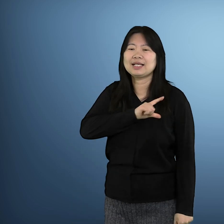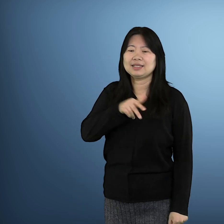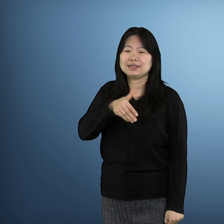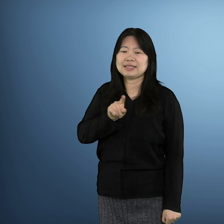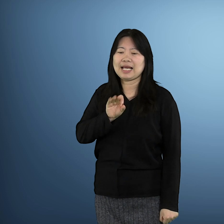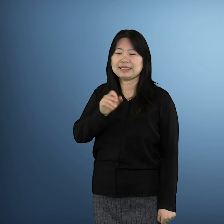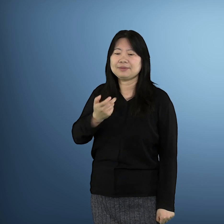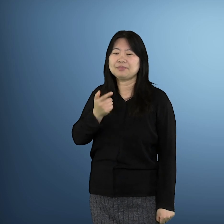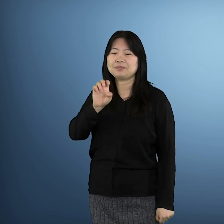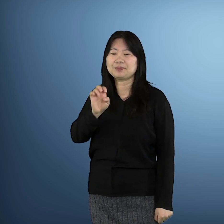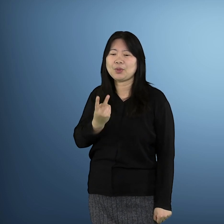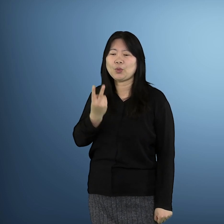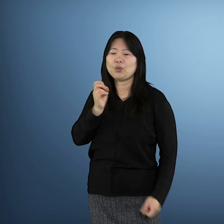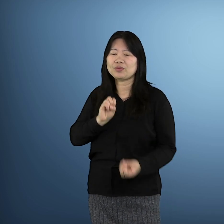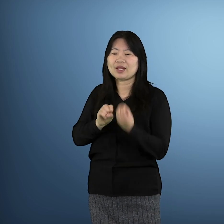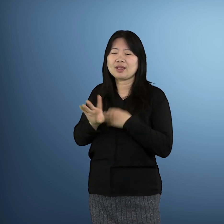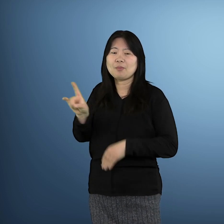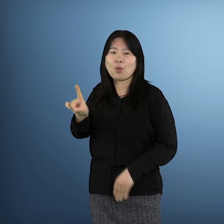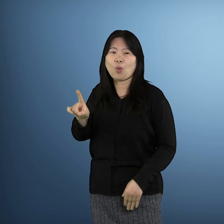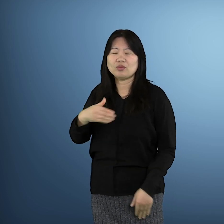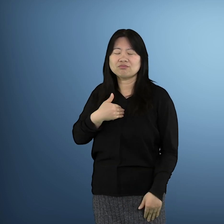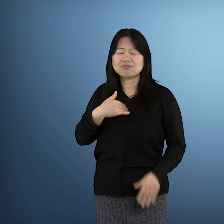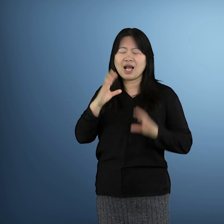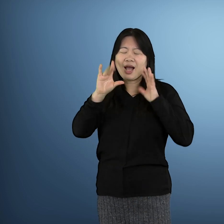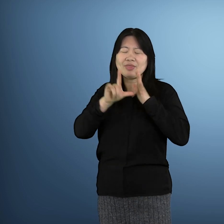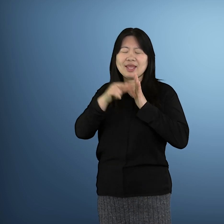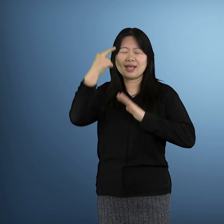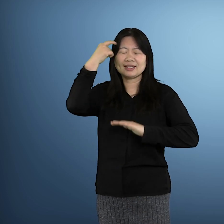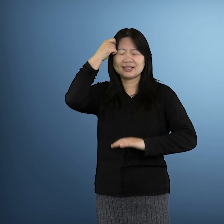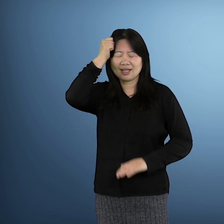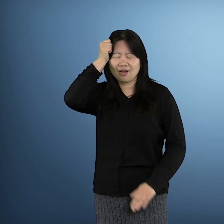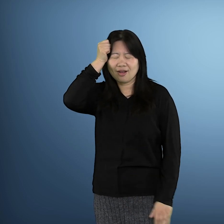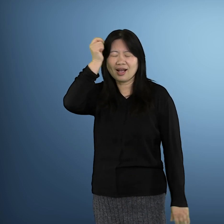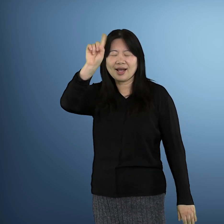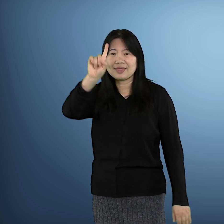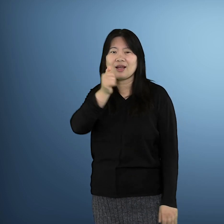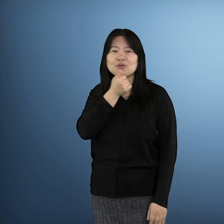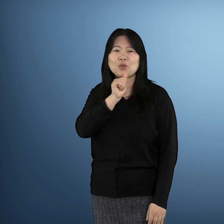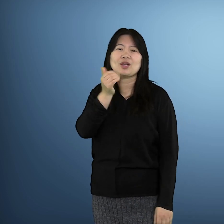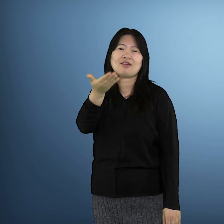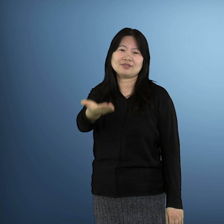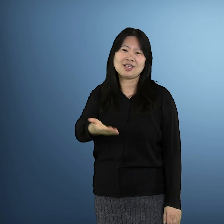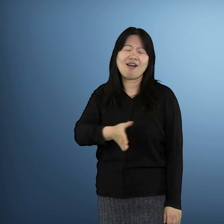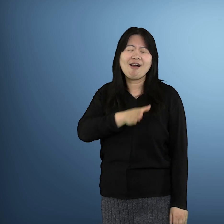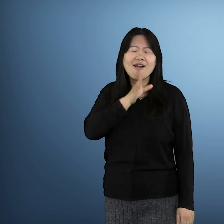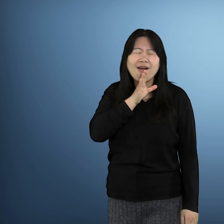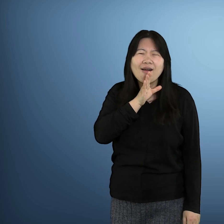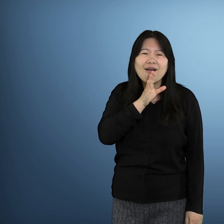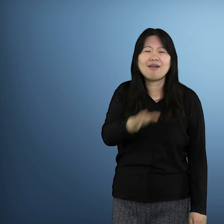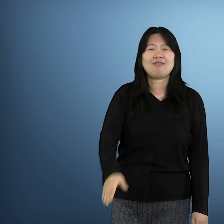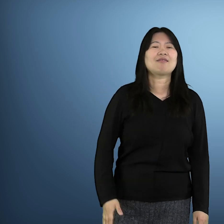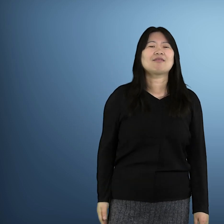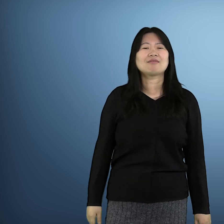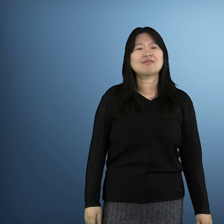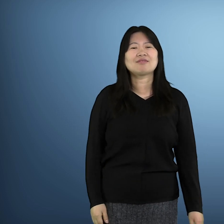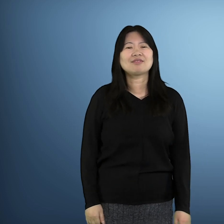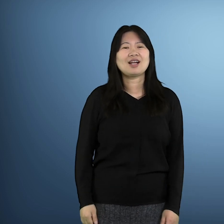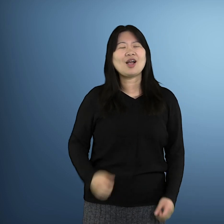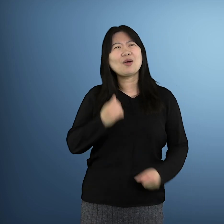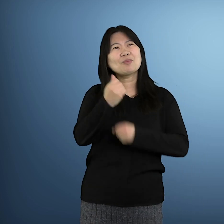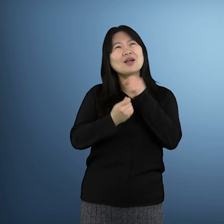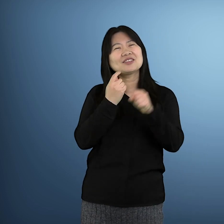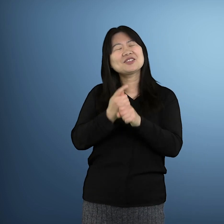자기 어릴 적에 그 기억 한 편을 소개하는데 참 몇